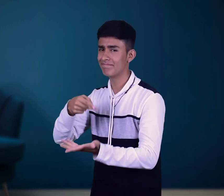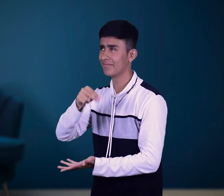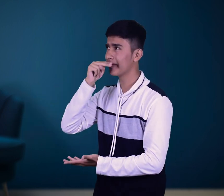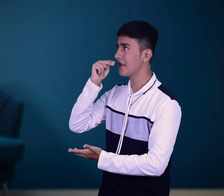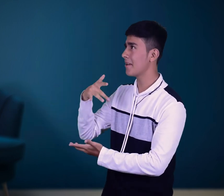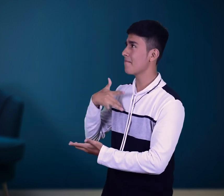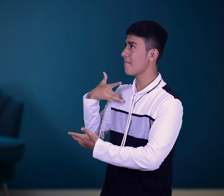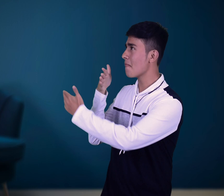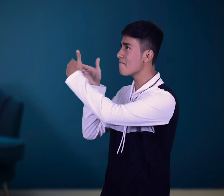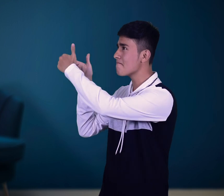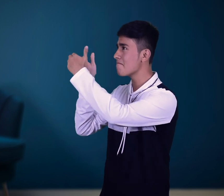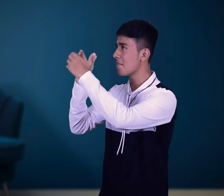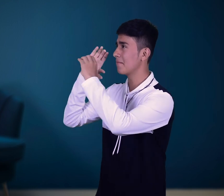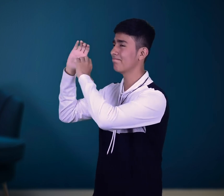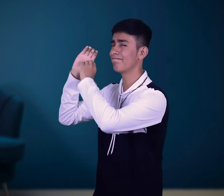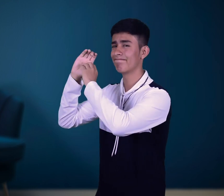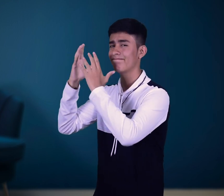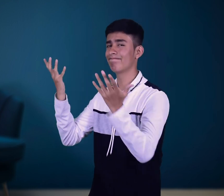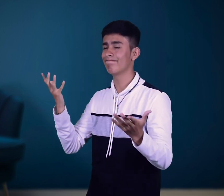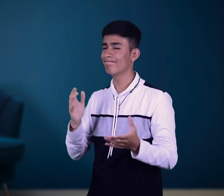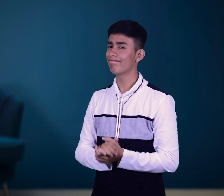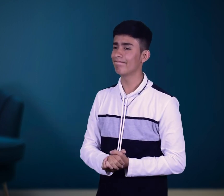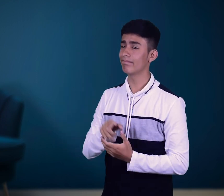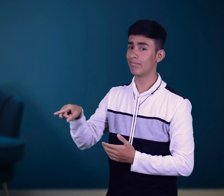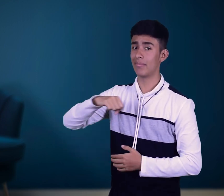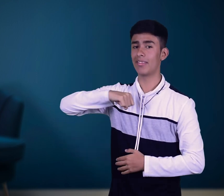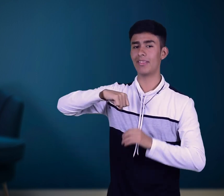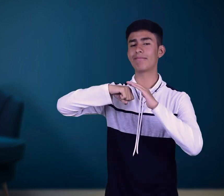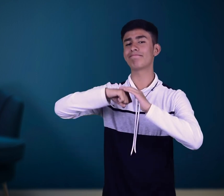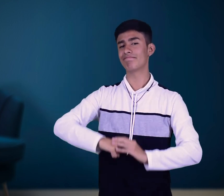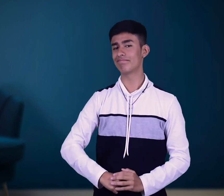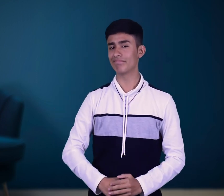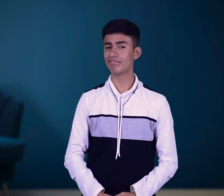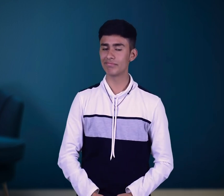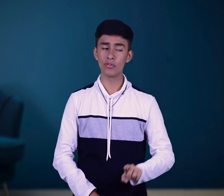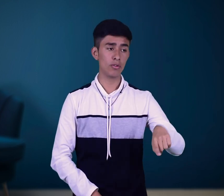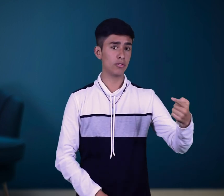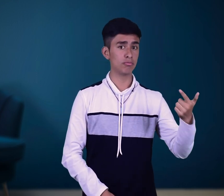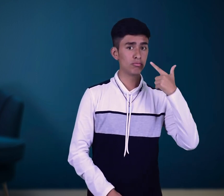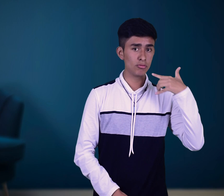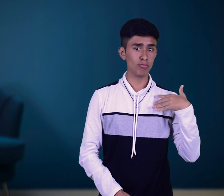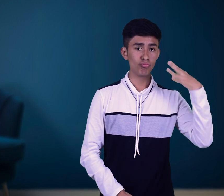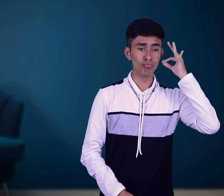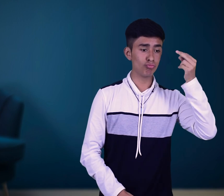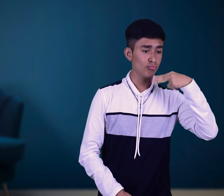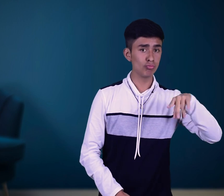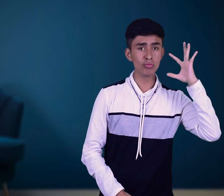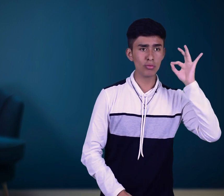es una barrera pues no se pueden comunicar con sus padres en ese caso su derecho está siendo vulnerado Pero